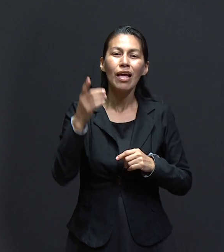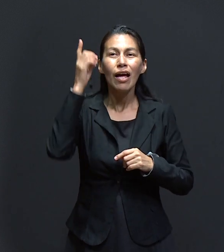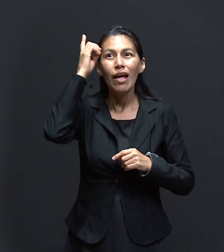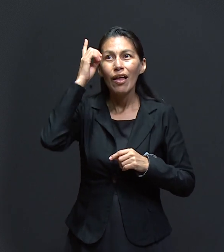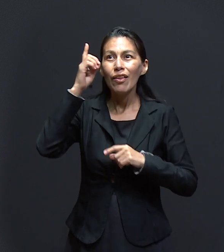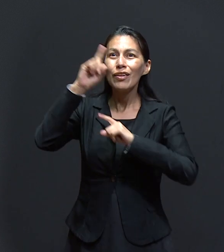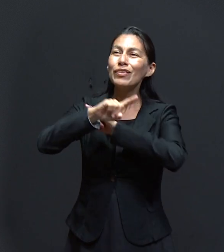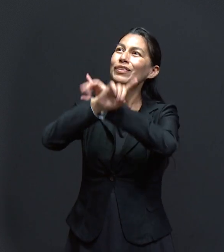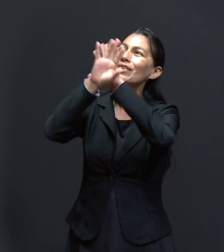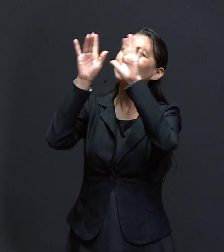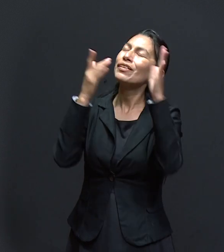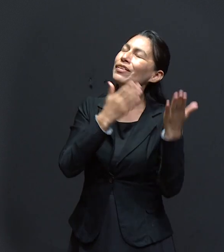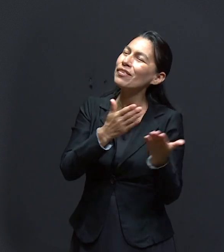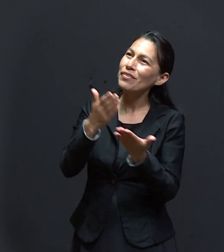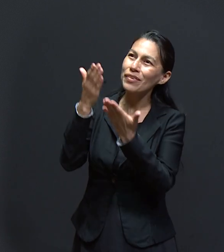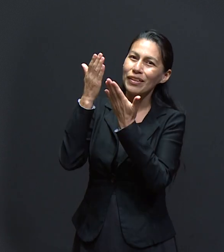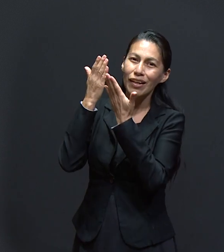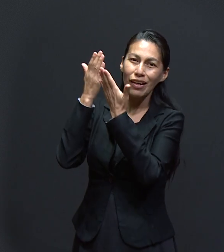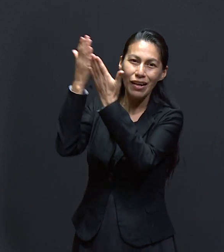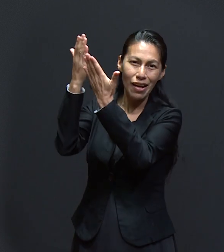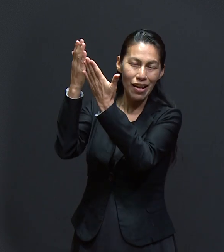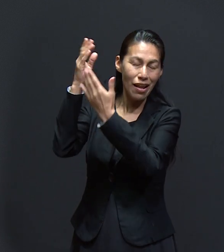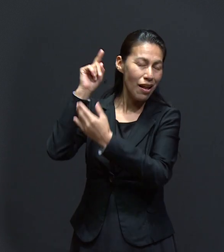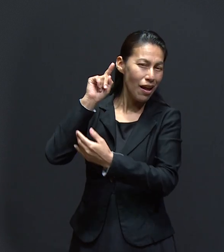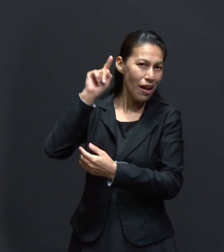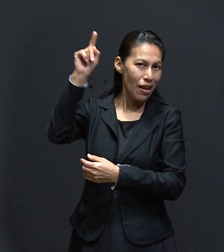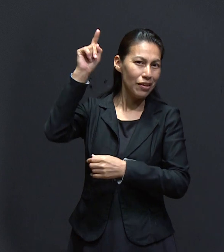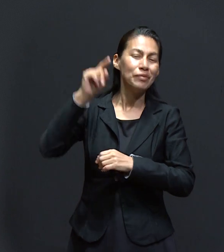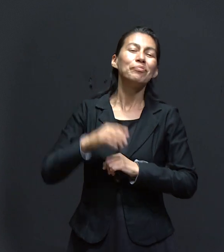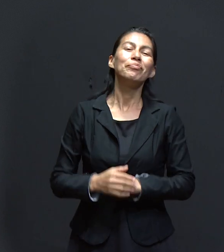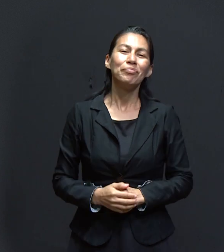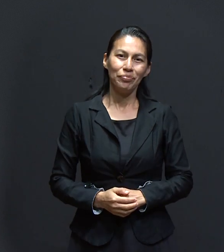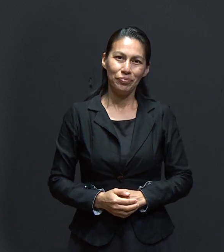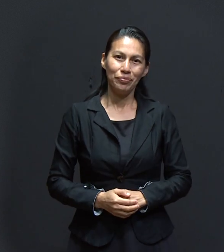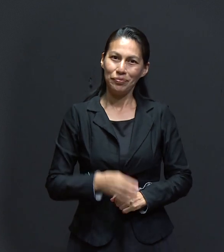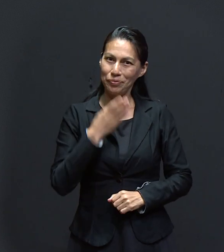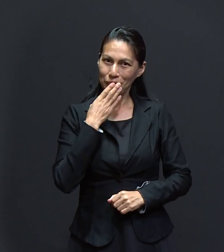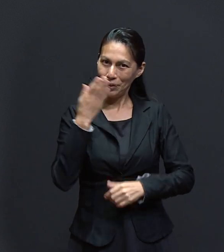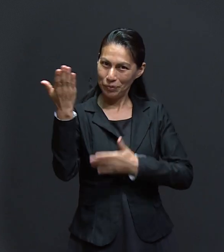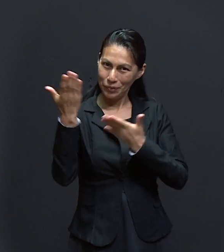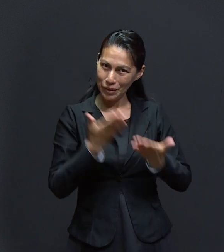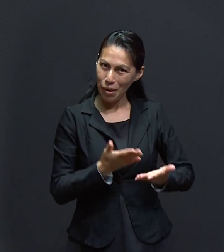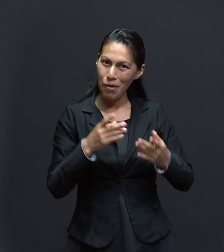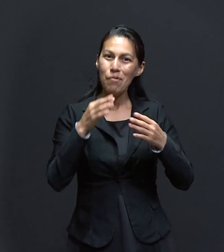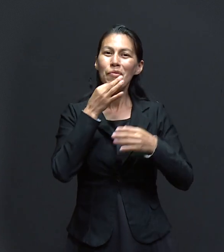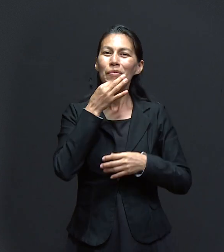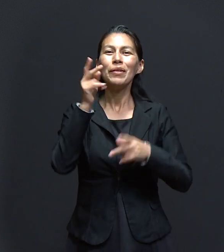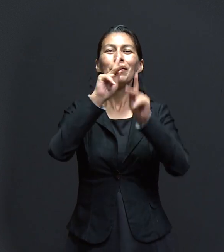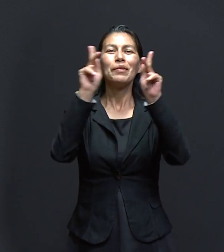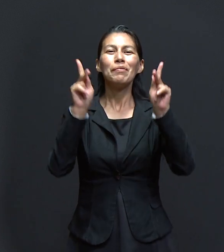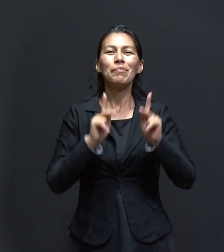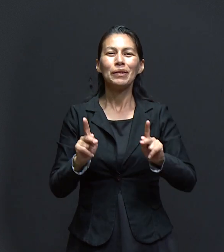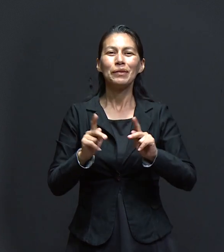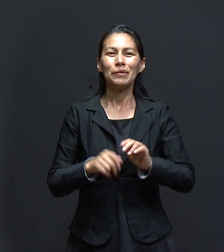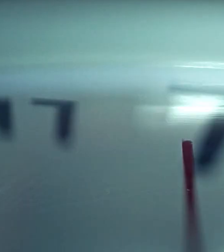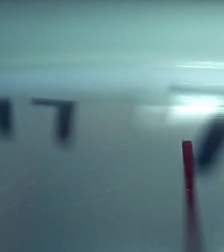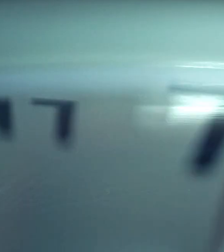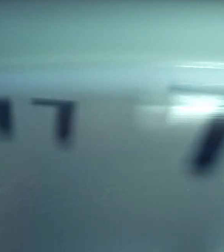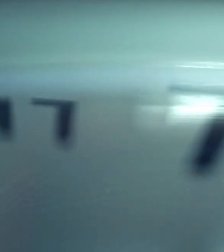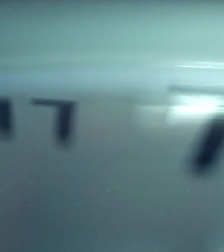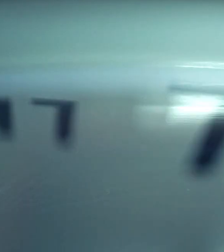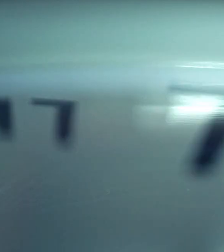y solamente el nombre de dios bienvenidos a un momento de paz